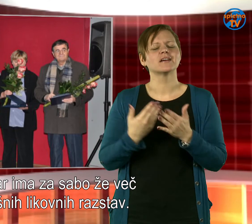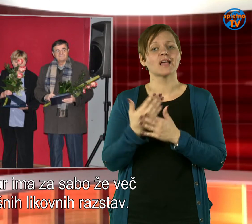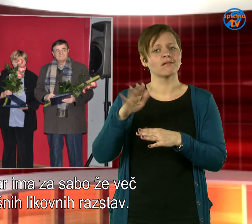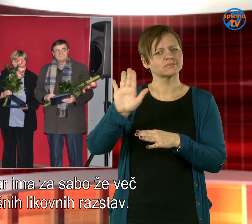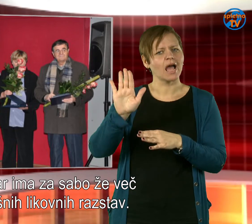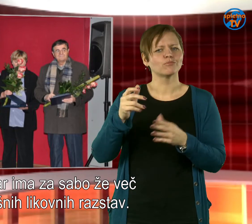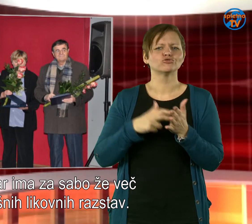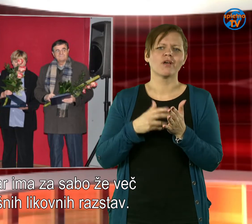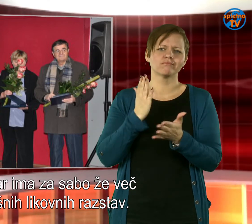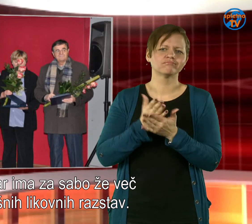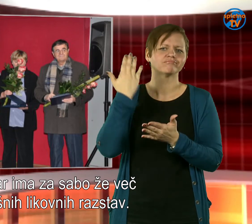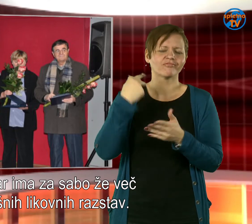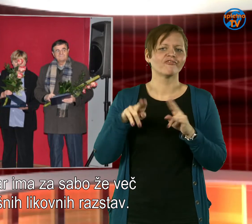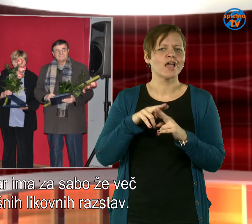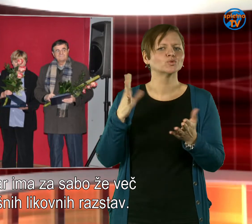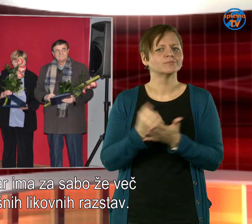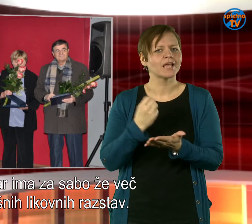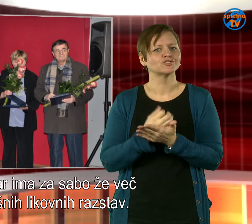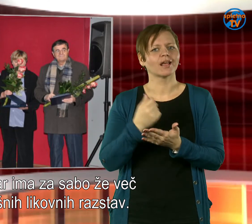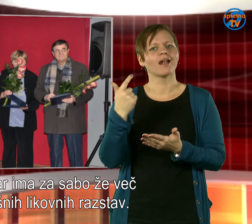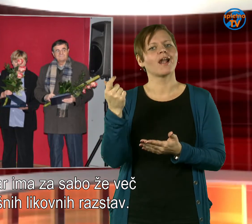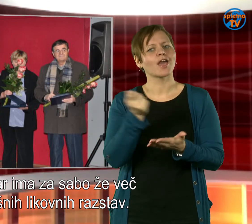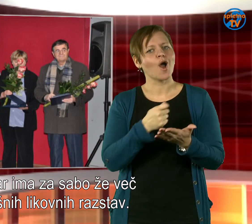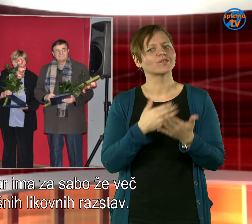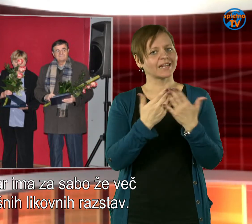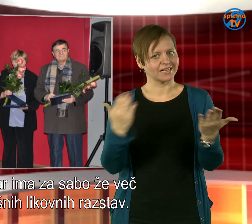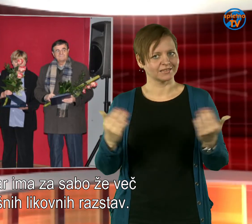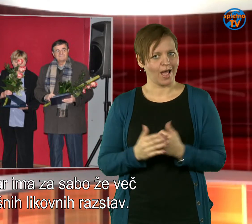Petovar ima za sabo že več uspešnih likovnih razstav.